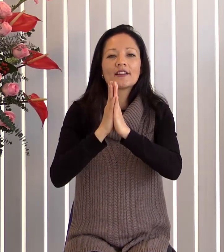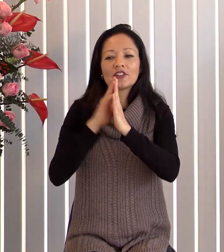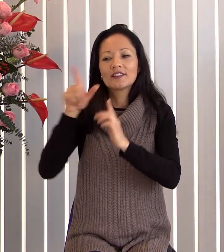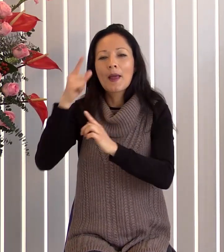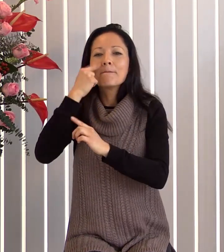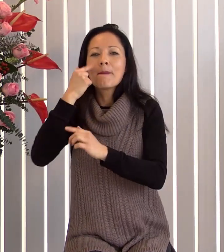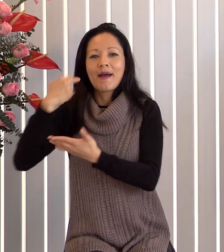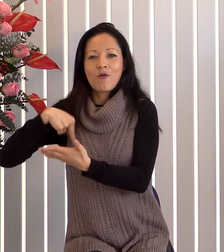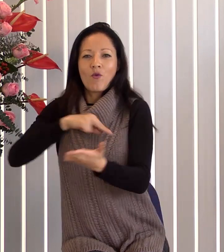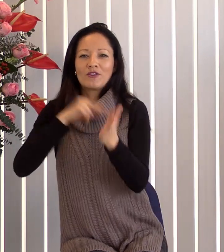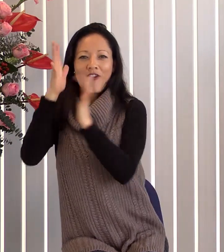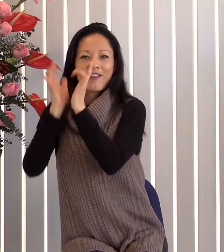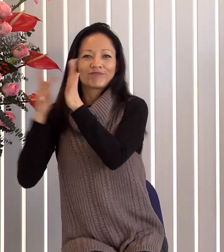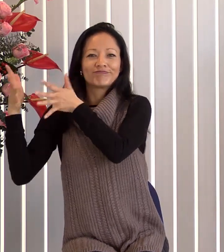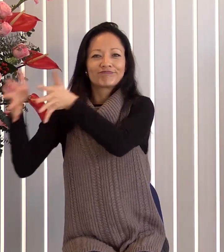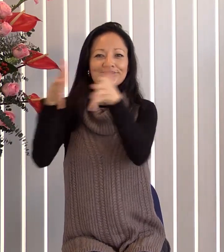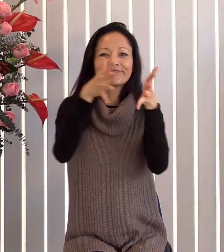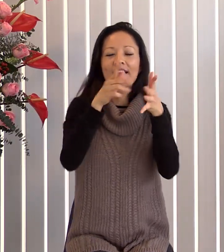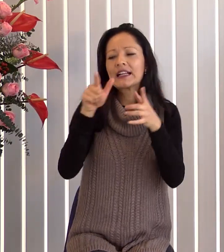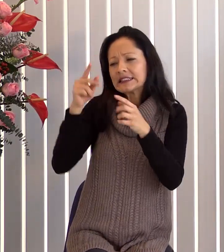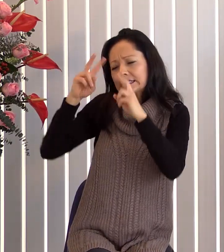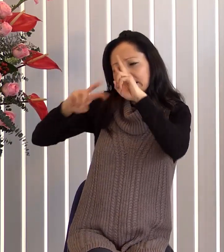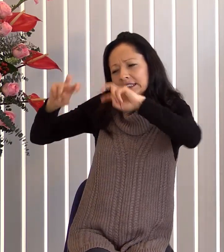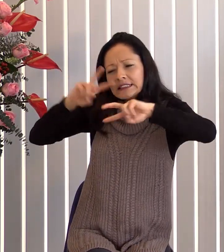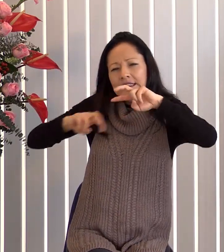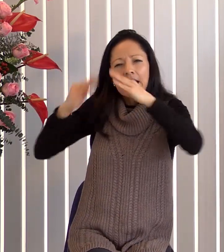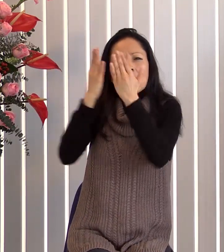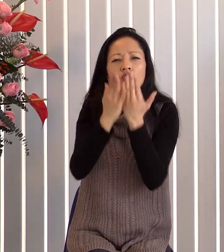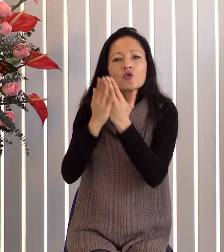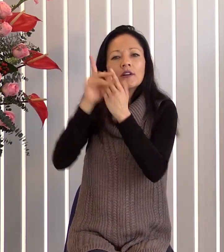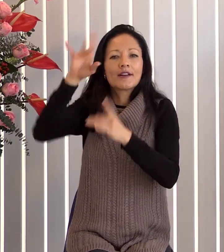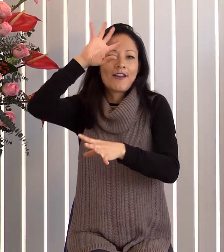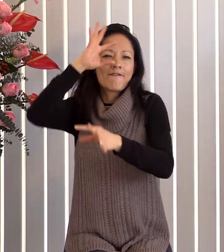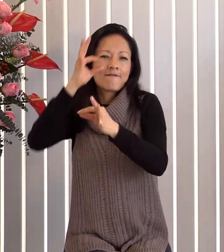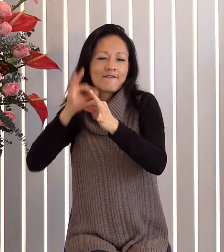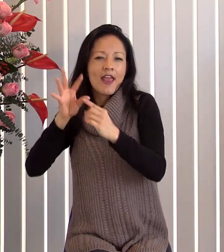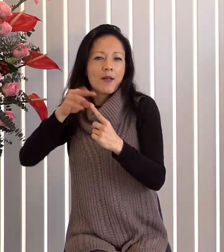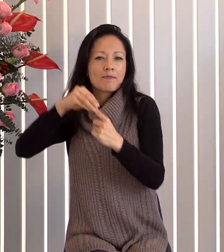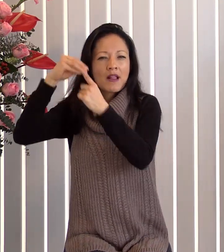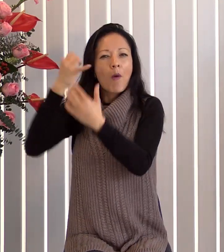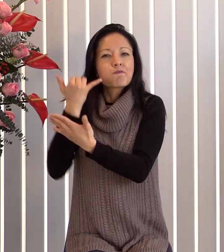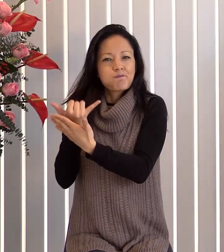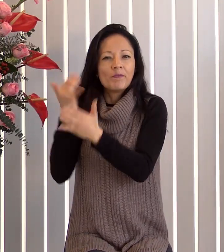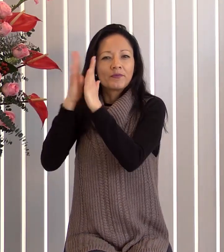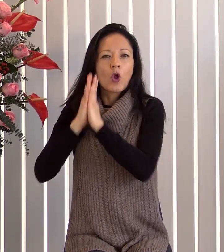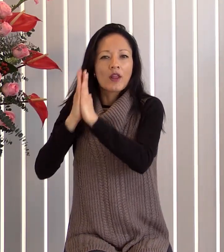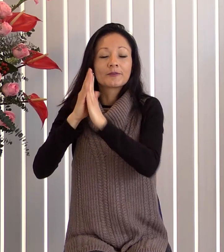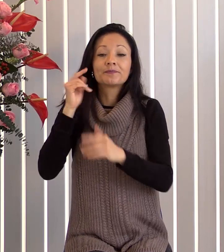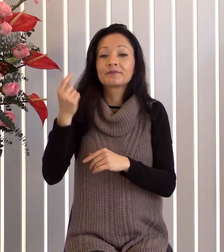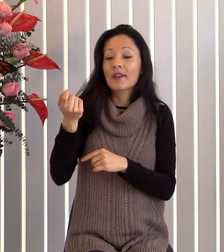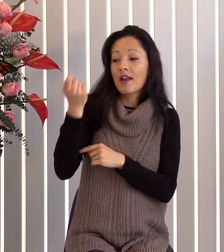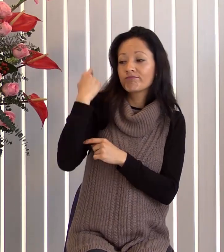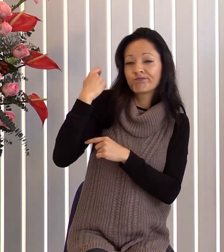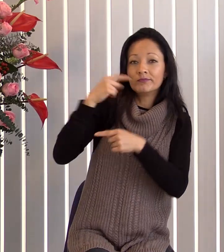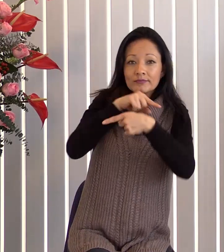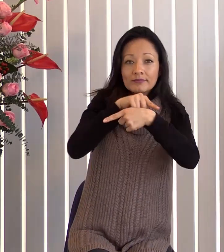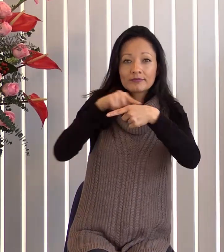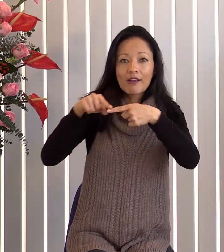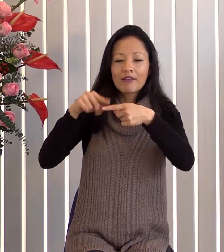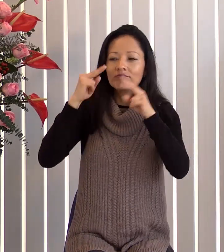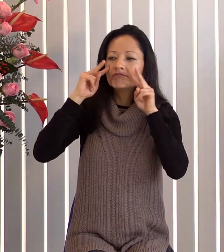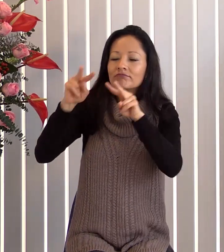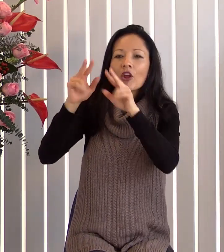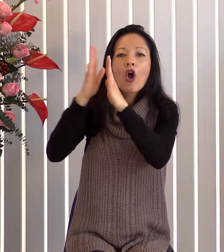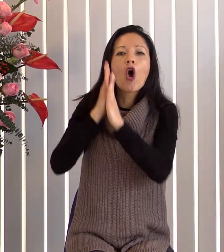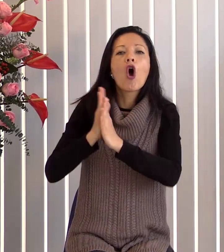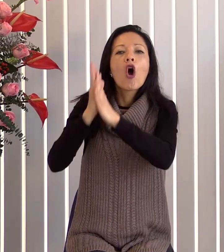Estamos estudiando un aspecto fundamental de la fe. Hemos visto en esta semana de Apocalipsis cómo las oraciones de